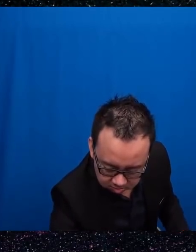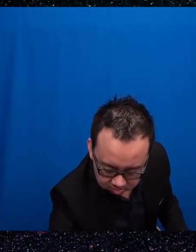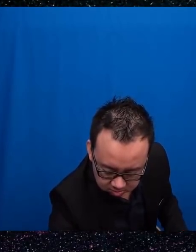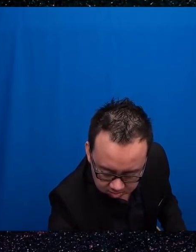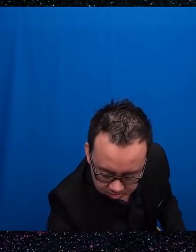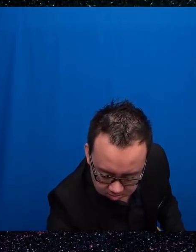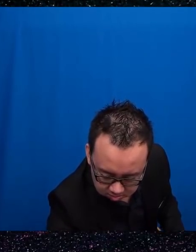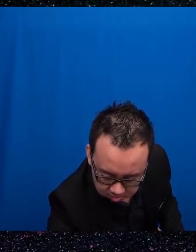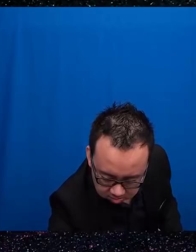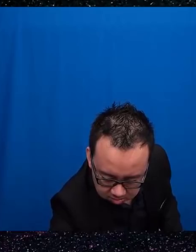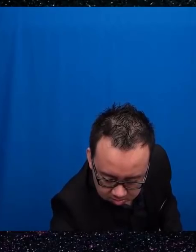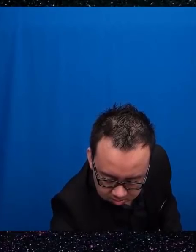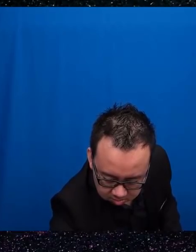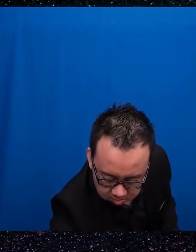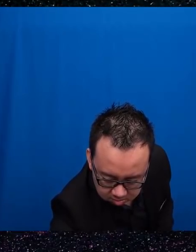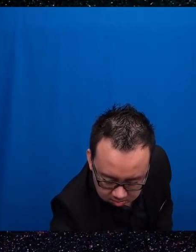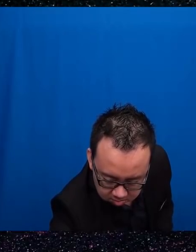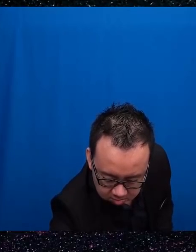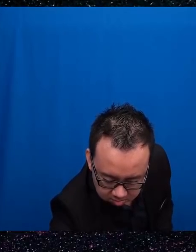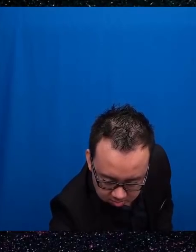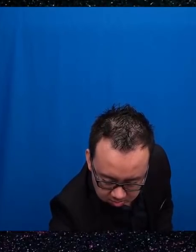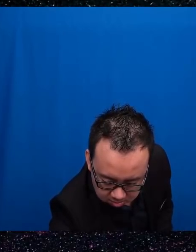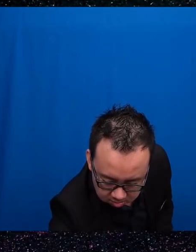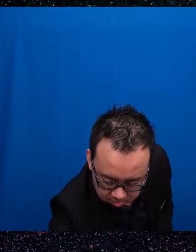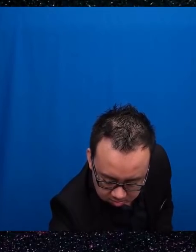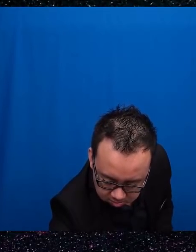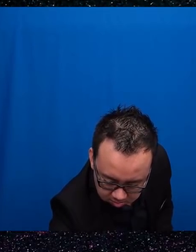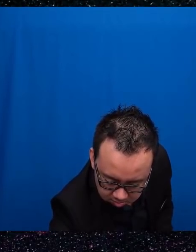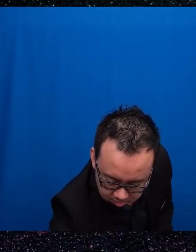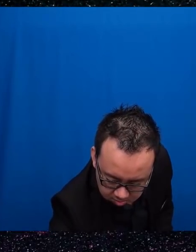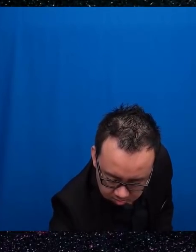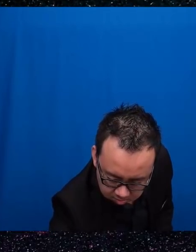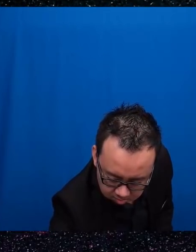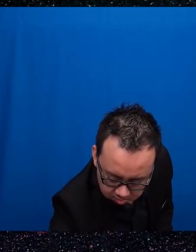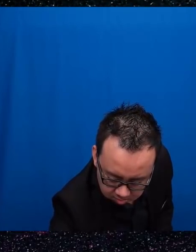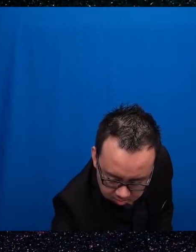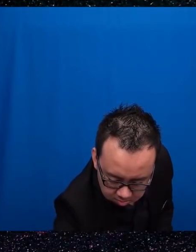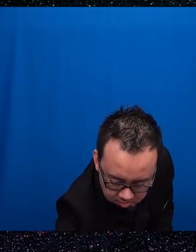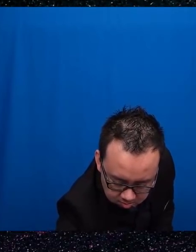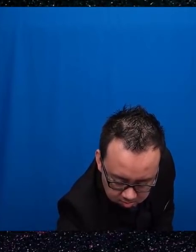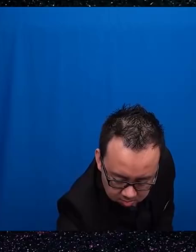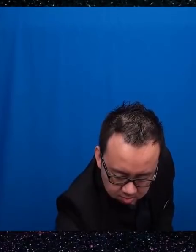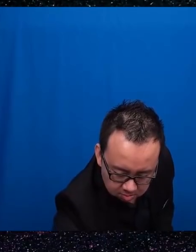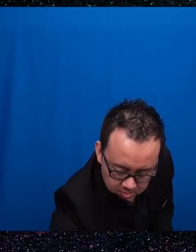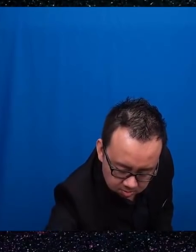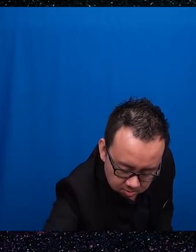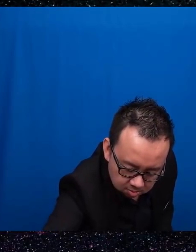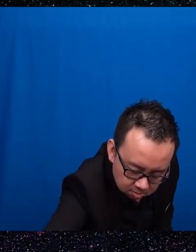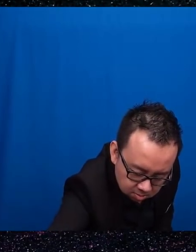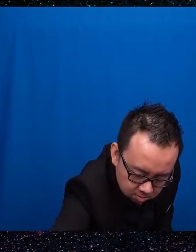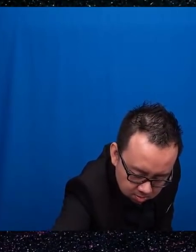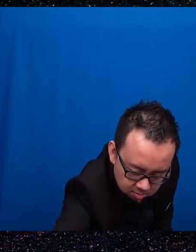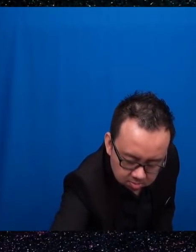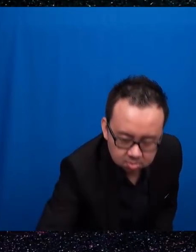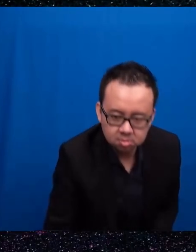Tuhan Yesus yang ajaib, ajar kami menanti-nantikan Engkau. Sebab tidak pernah Tuhan mempermalukan mereka yang